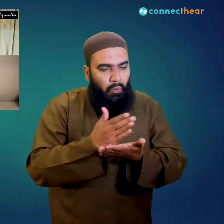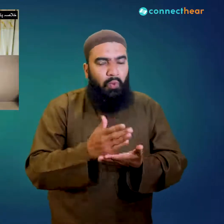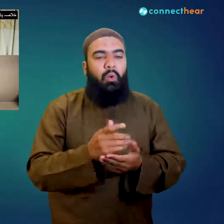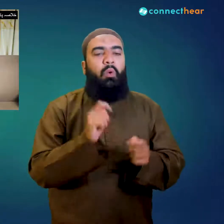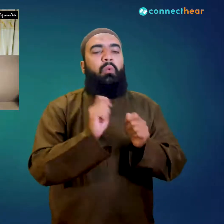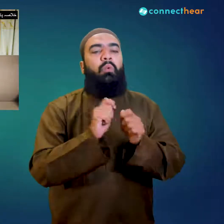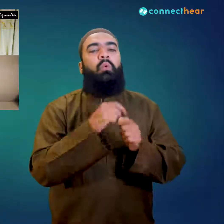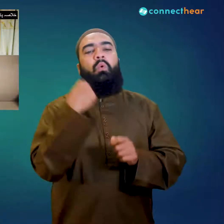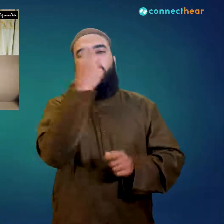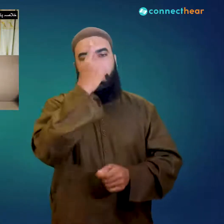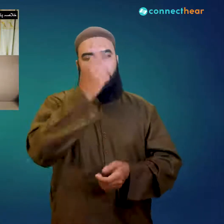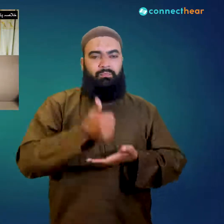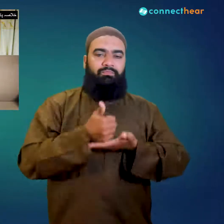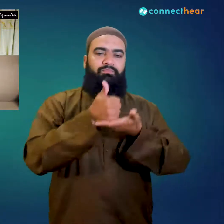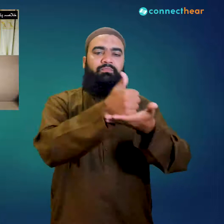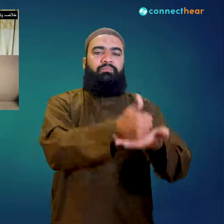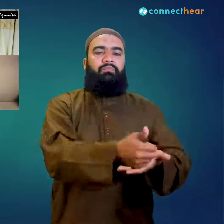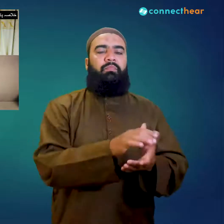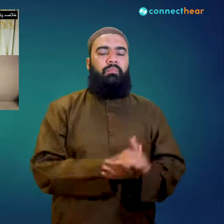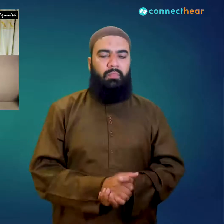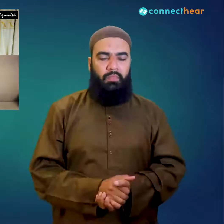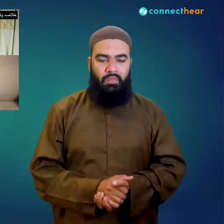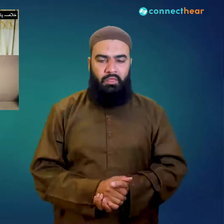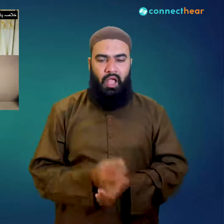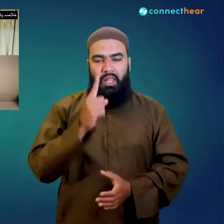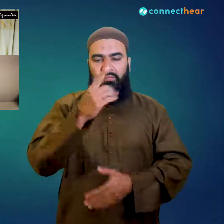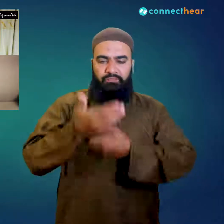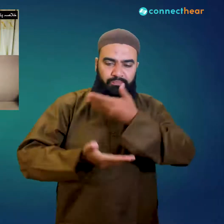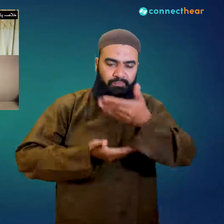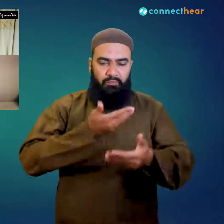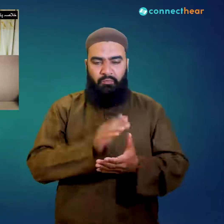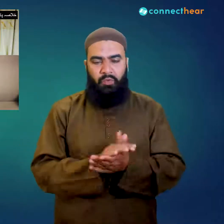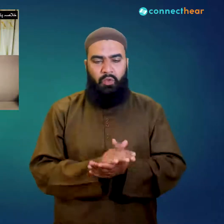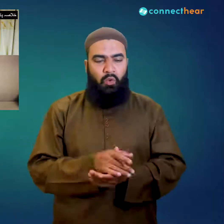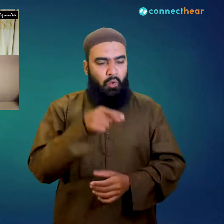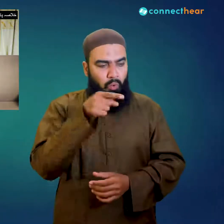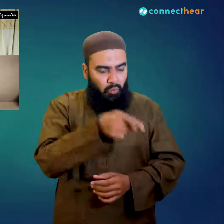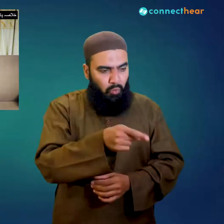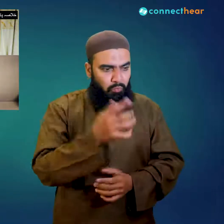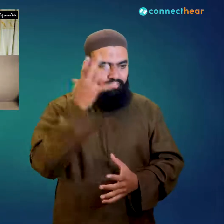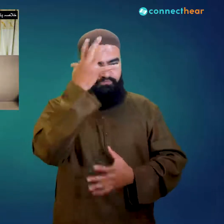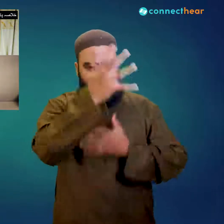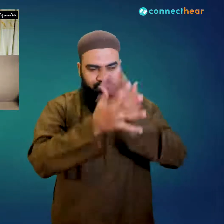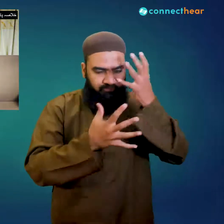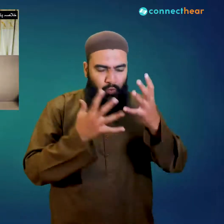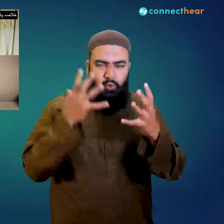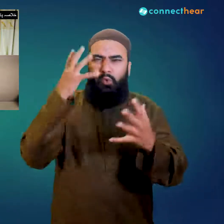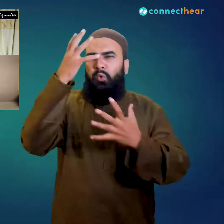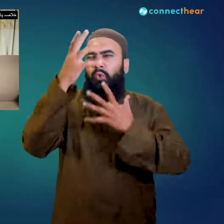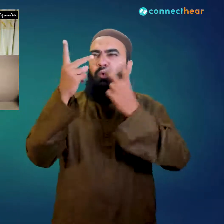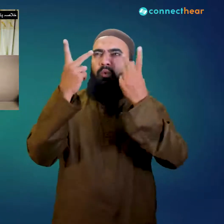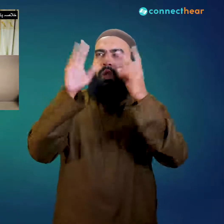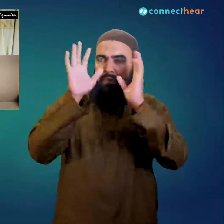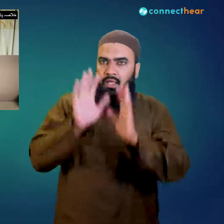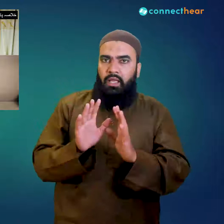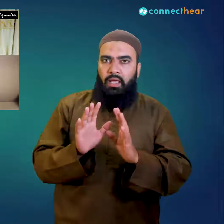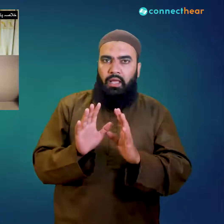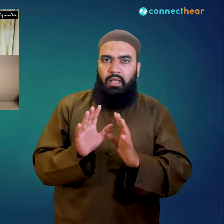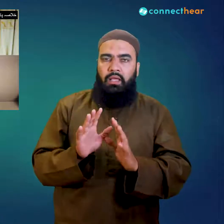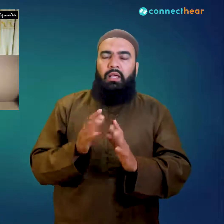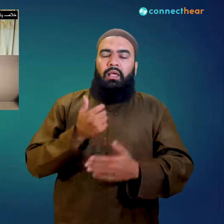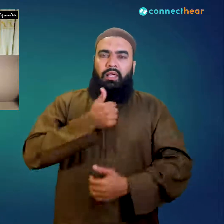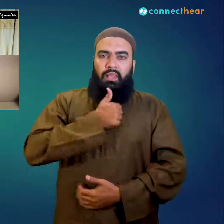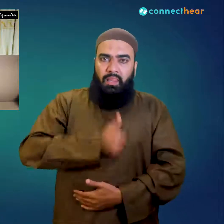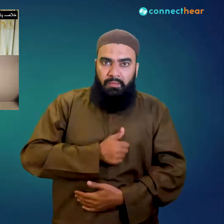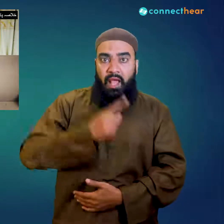والا بھی اللہ کے علاوہ اور کوئی نہیں ہے۔ وَإِن يَمْسَسْكَ بِخَيْرٍ فَلَا رَادَّ لِفَضْلِهِ، اور اگر وہ اللہ